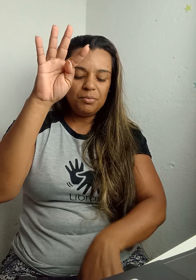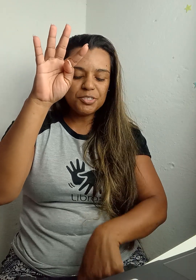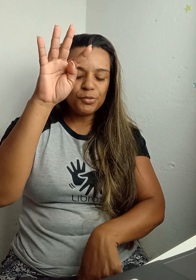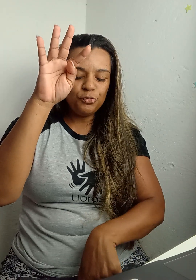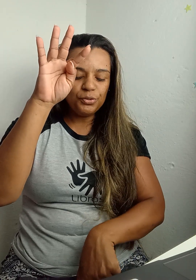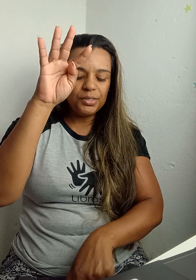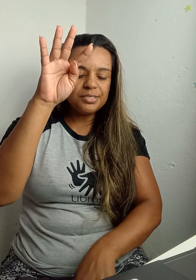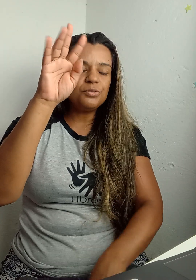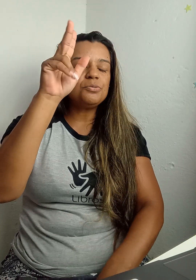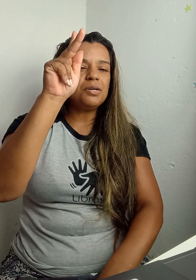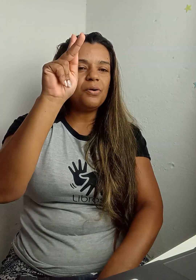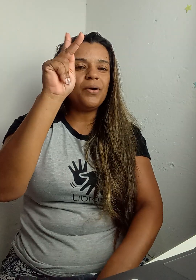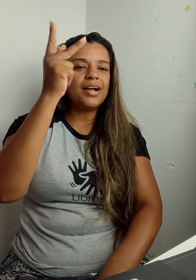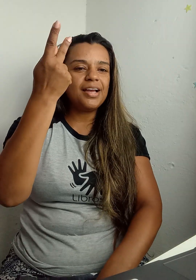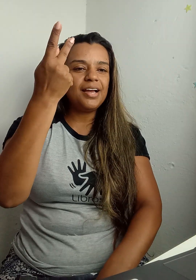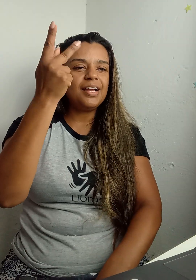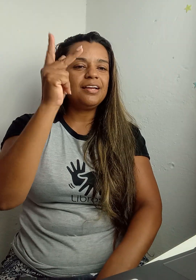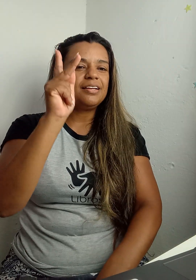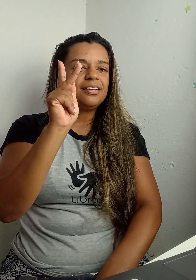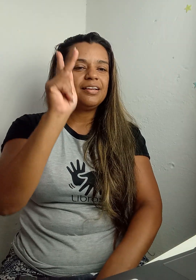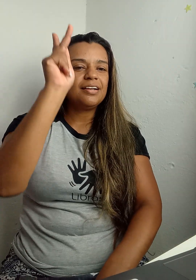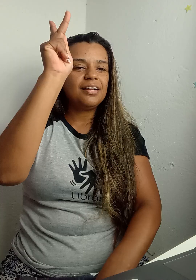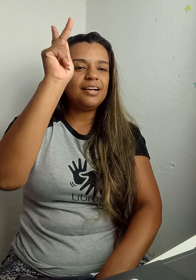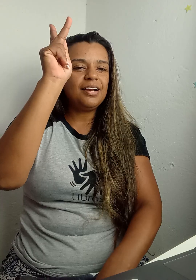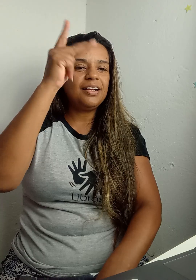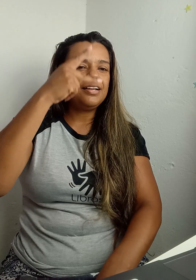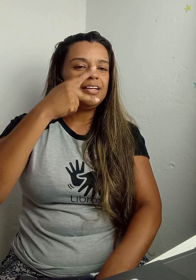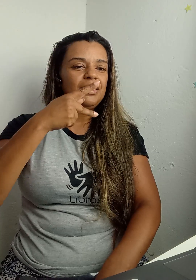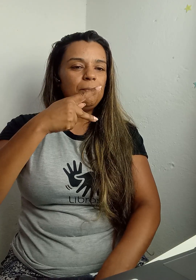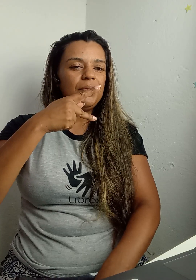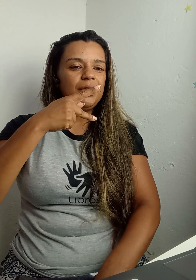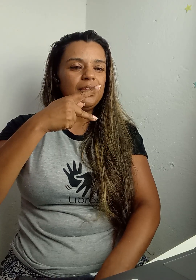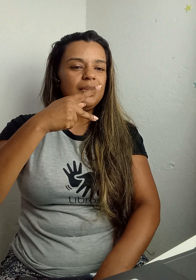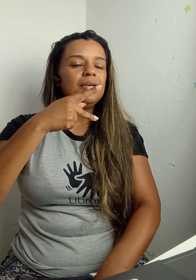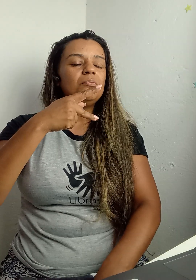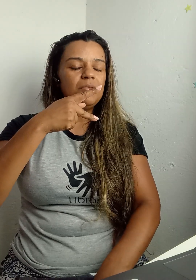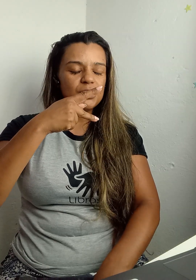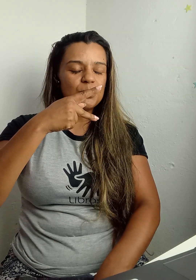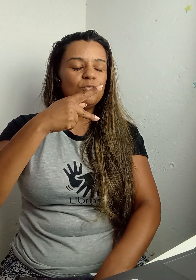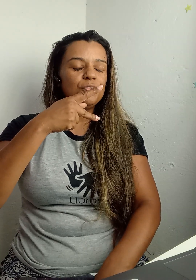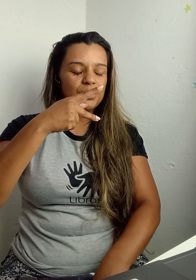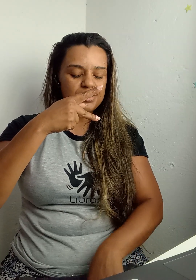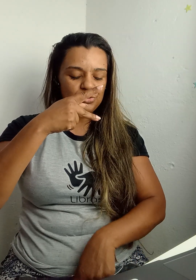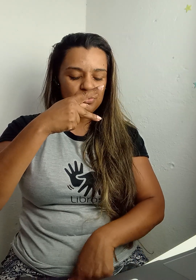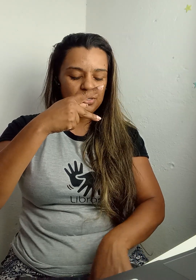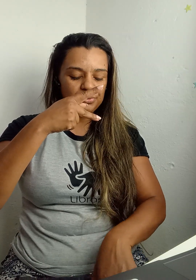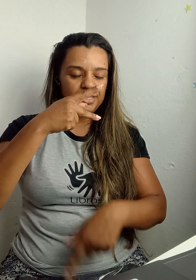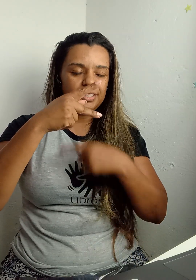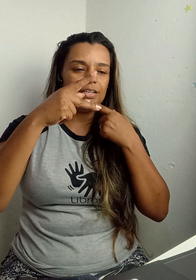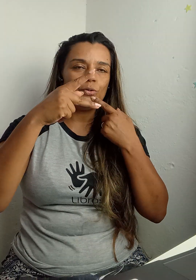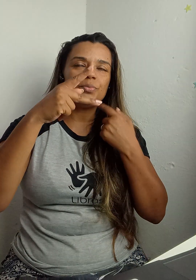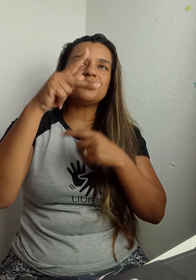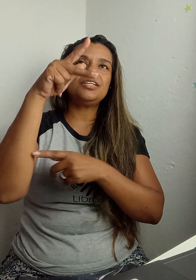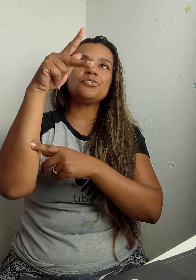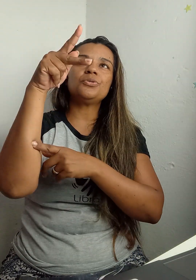mesma configuração de mão, H, K e P. Mesma configuração de mão, né? Tem algumas variações